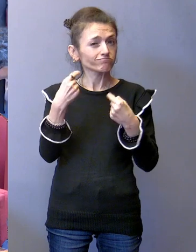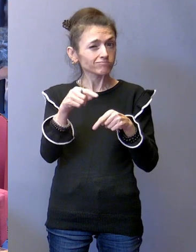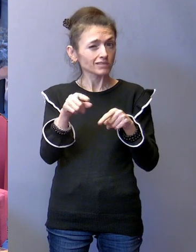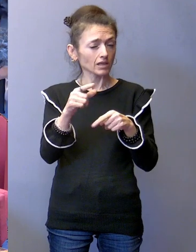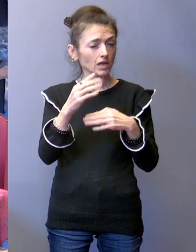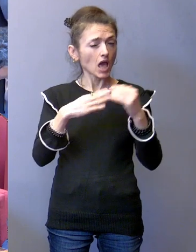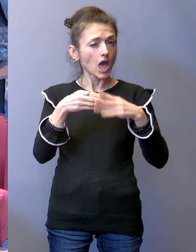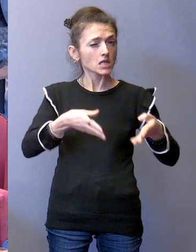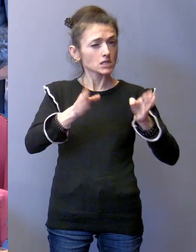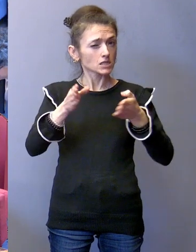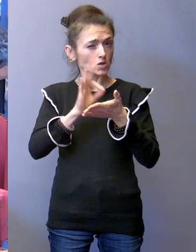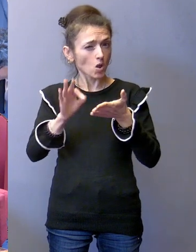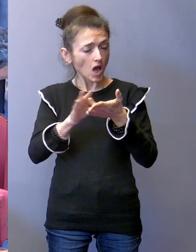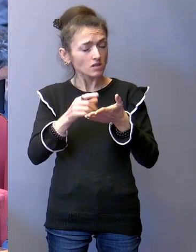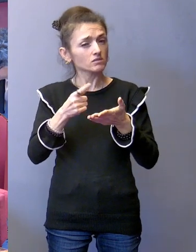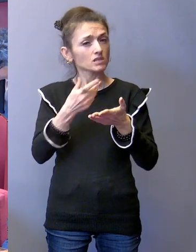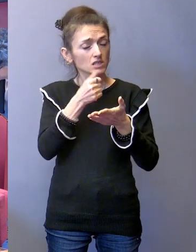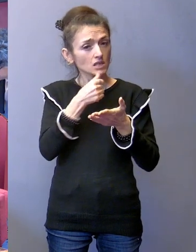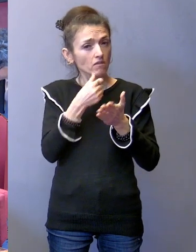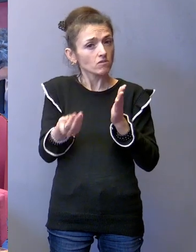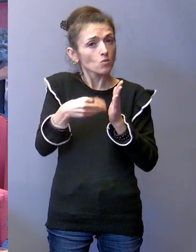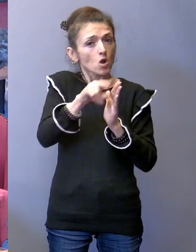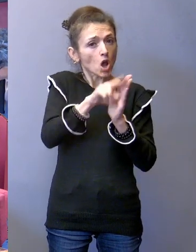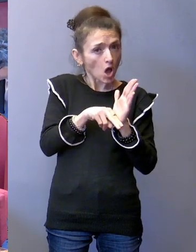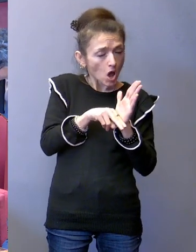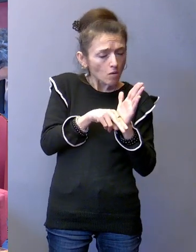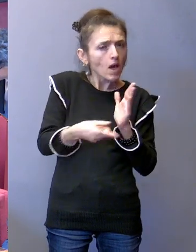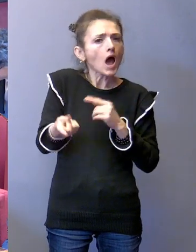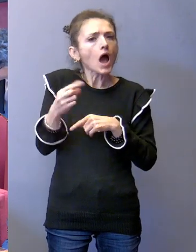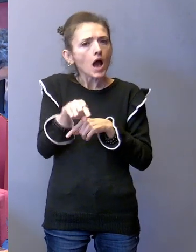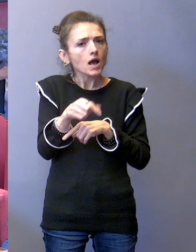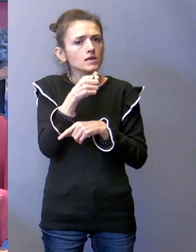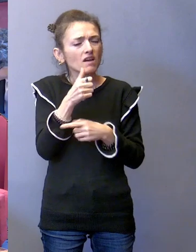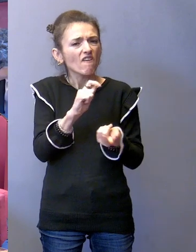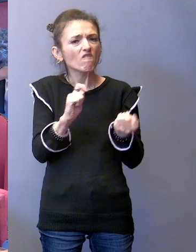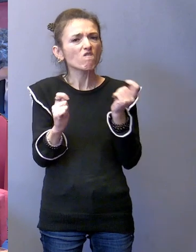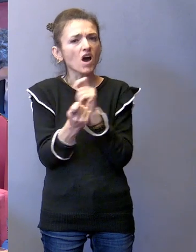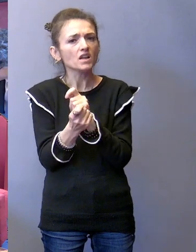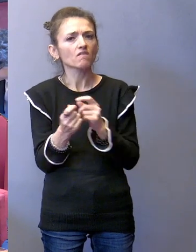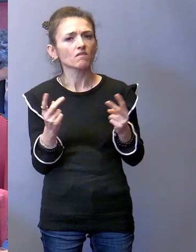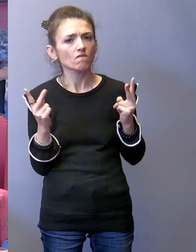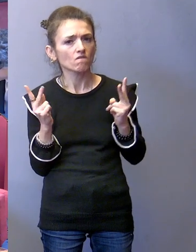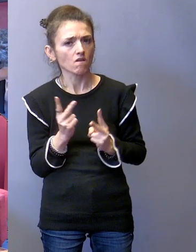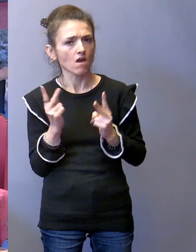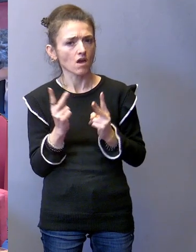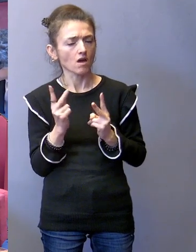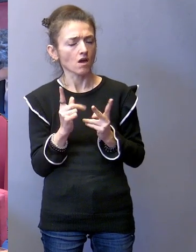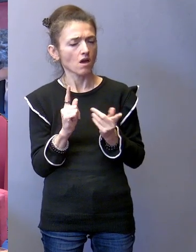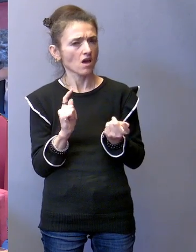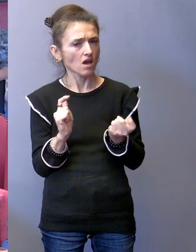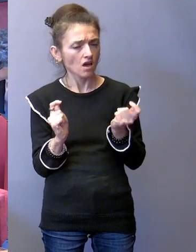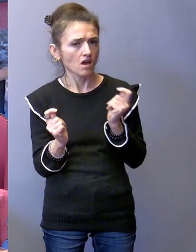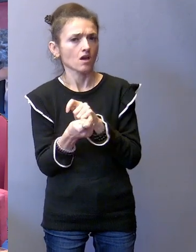nell'ambito di queste modifiche di Puk altra cosa invece affrontare una vera variante qui parliamo di variante vera variante